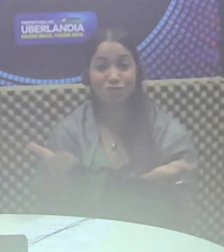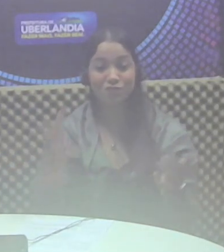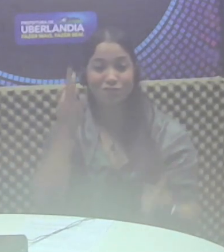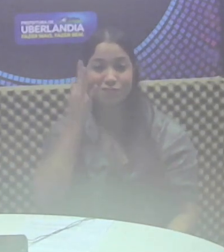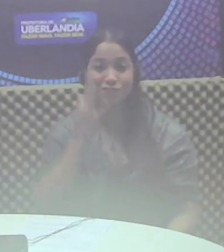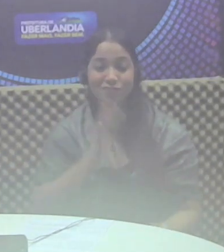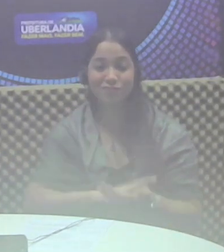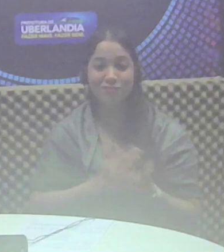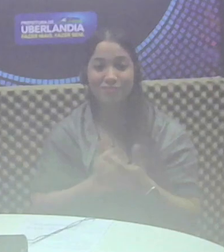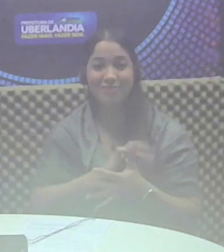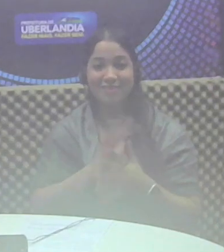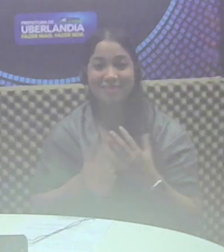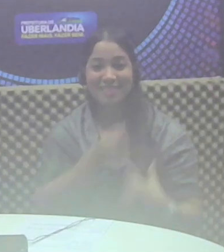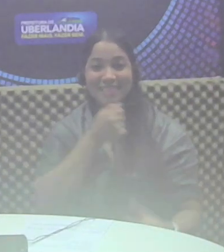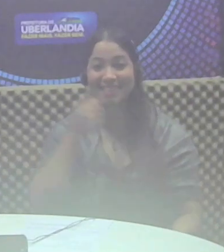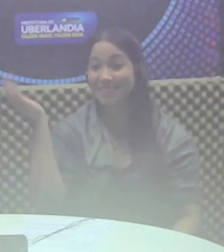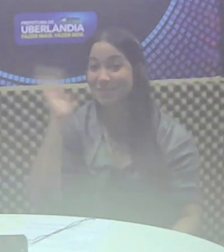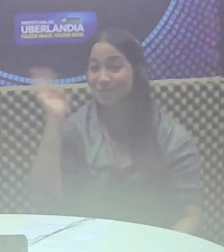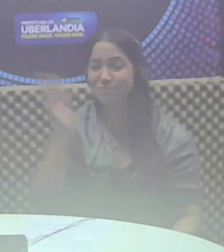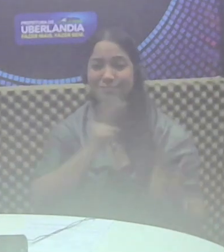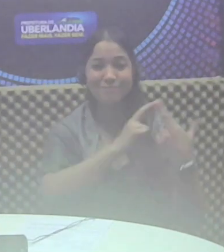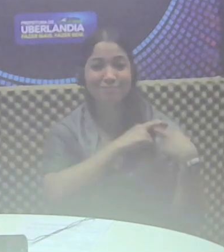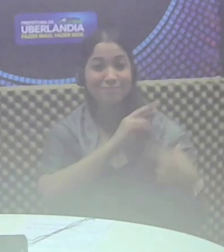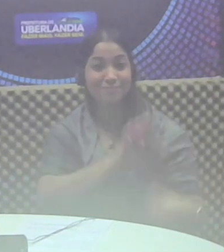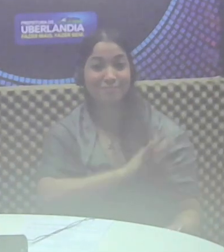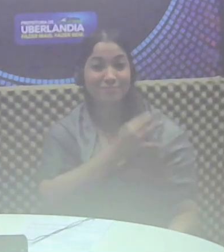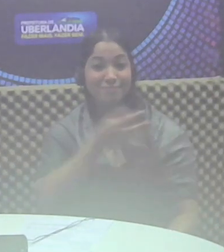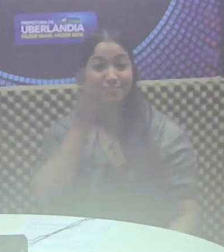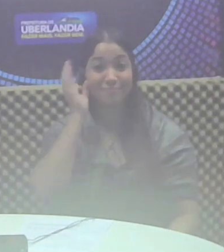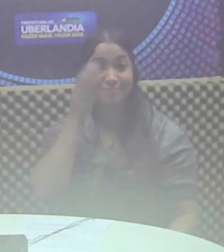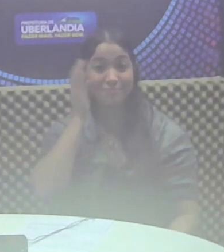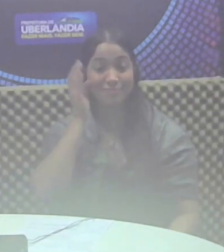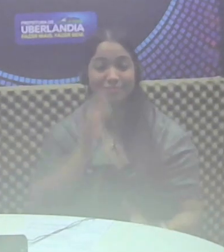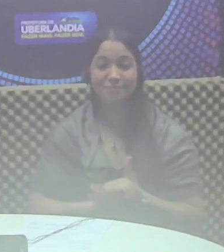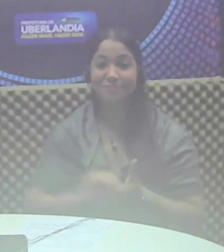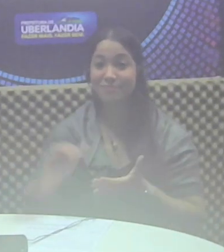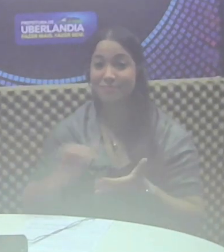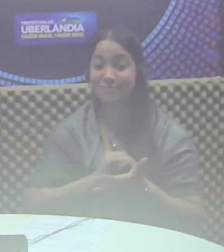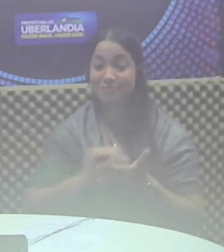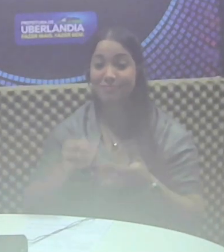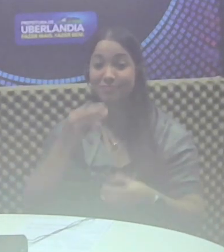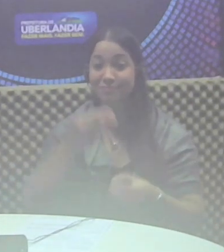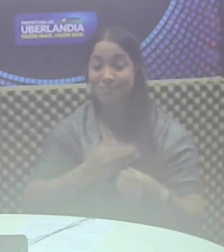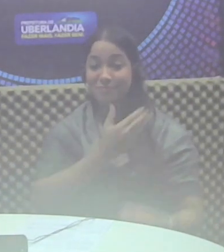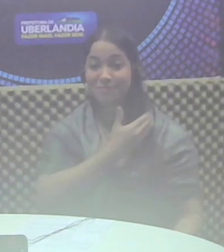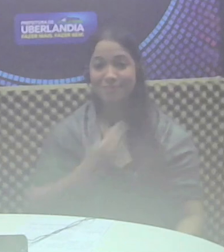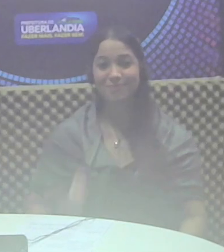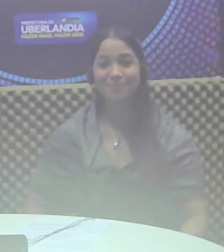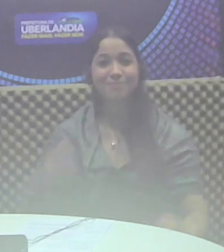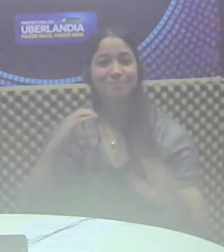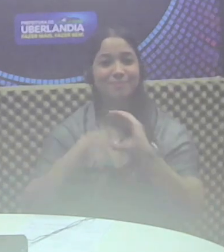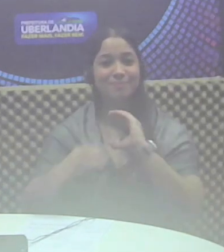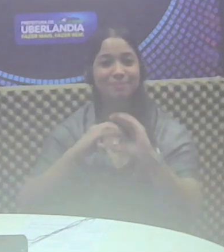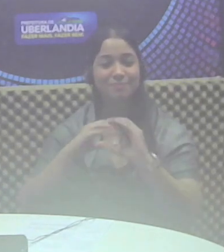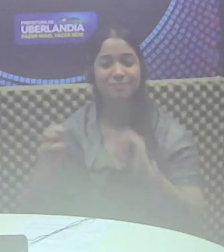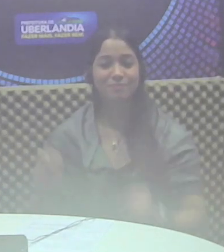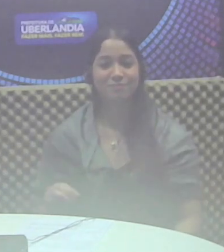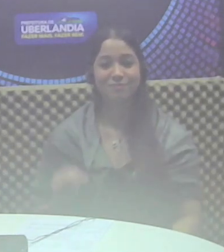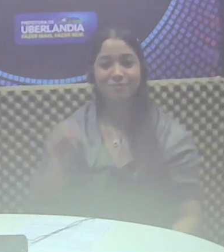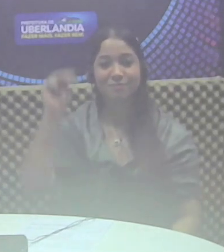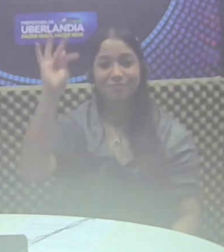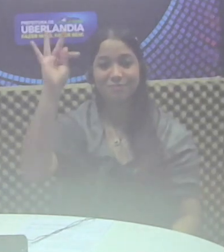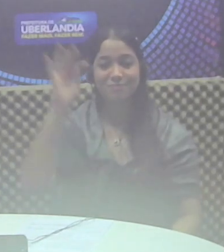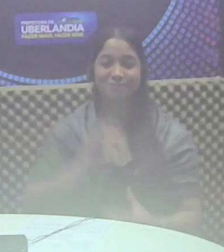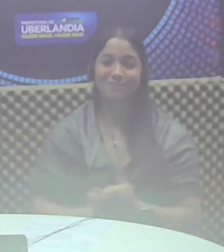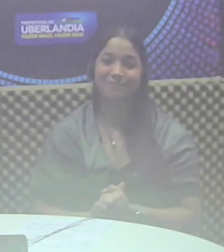Fernando Cássio tradução em Libras Amanda Valentim responsável técnico Cristiano Silva secretário municipal de governo e comunicação